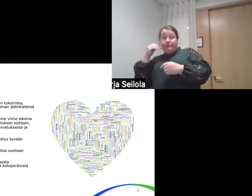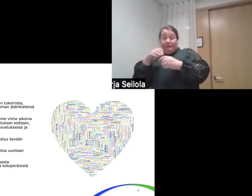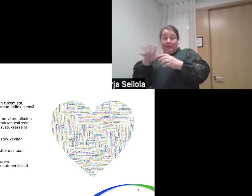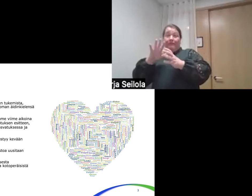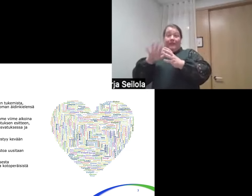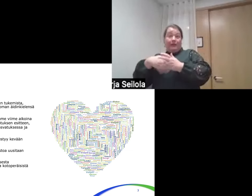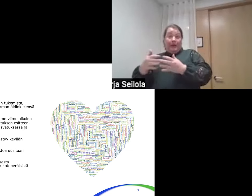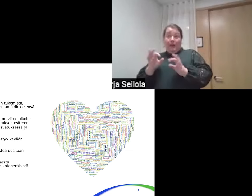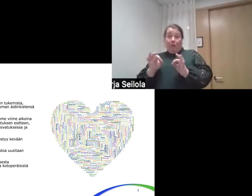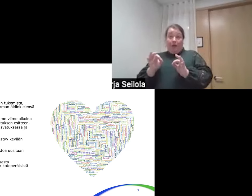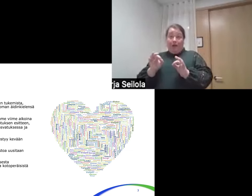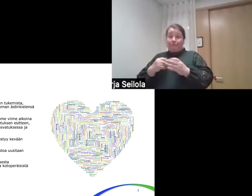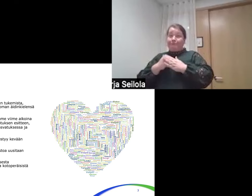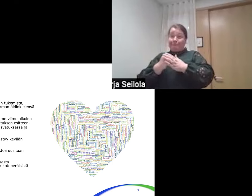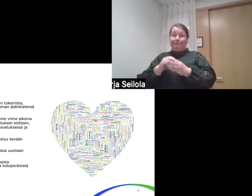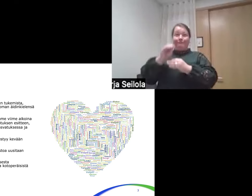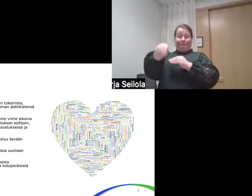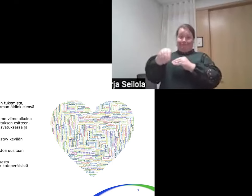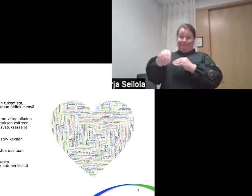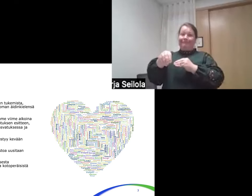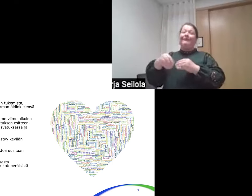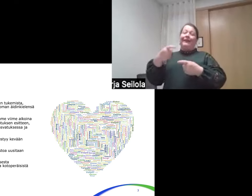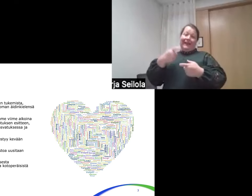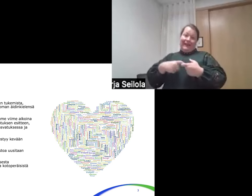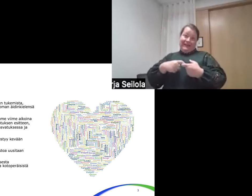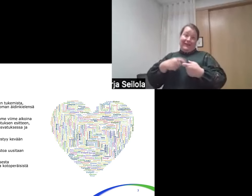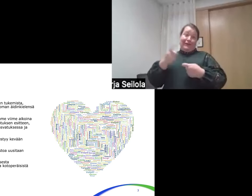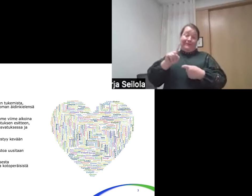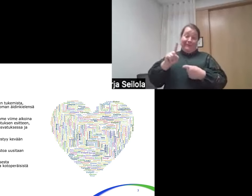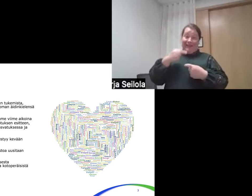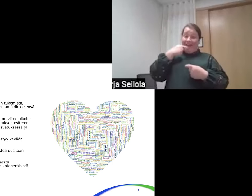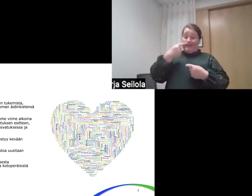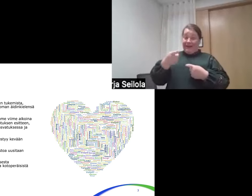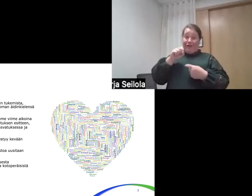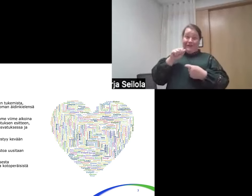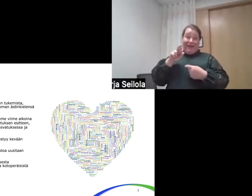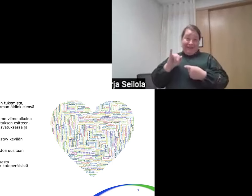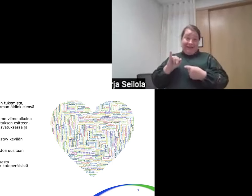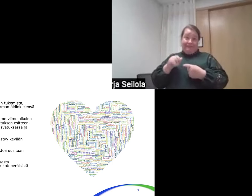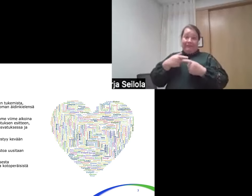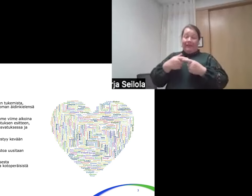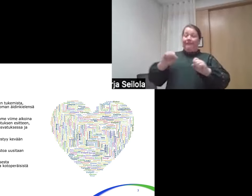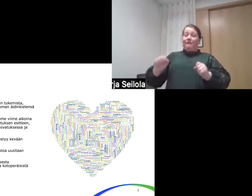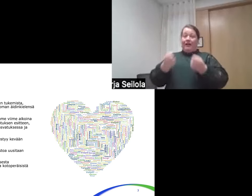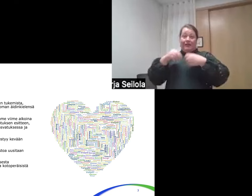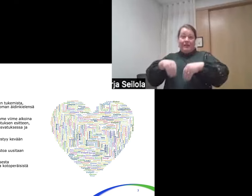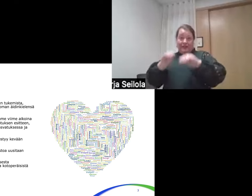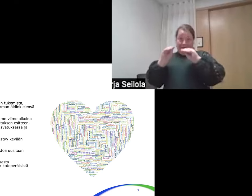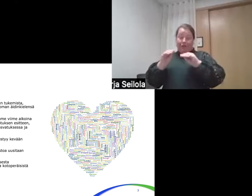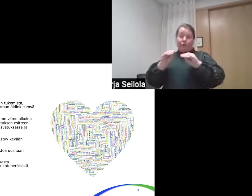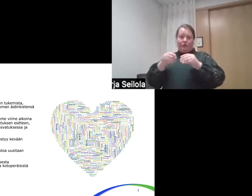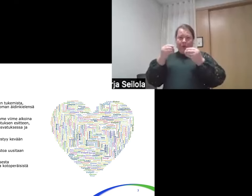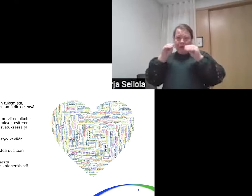ja meidän näkökulmasta on se sitten suomalainen tai suomenruotsalainen viittomakieli, millä keinoilla sitä parhaiten tuetaan. Ja